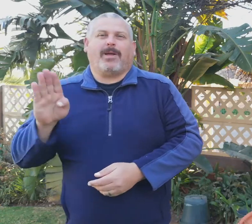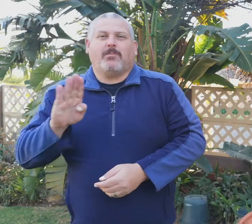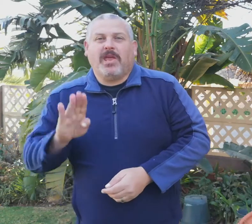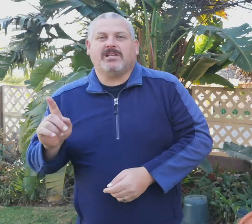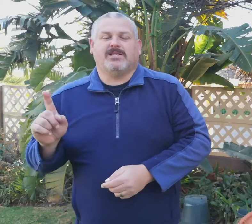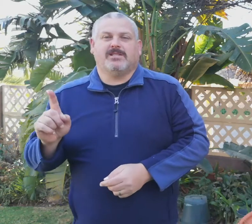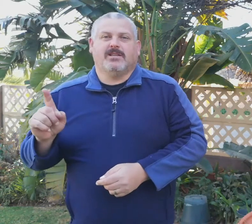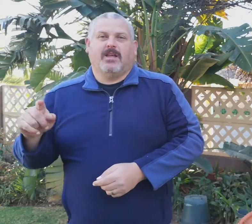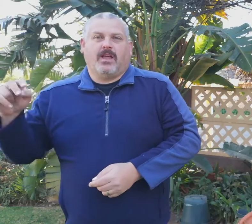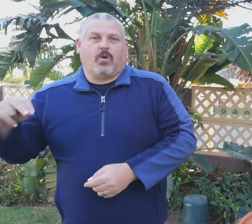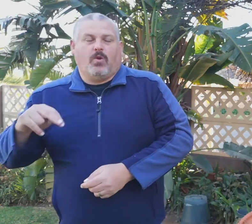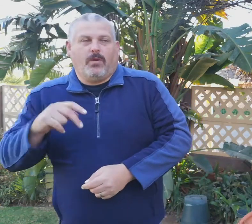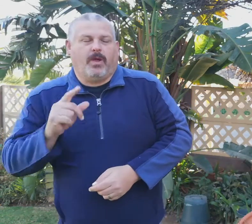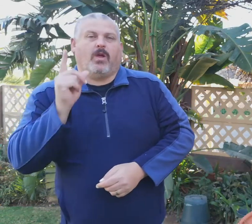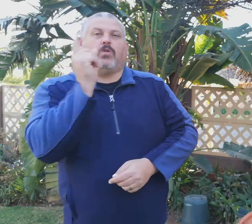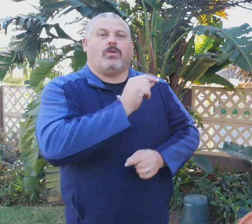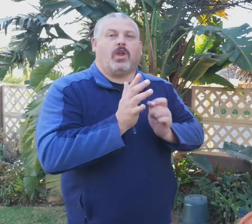Wat die mens het geloop, na